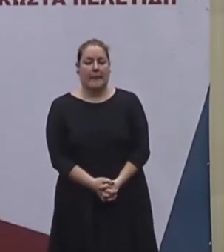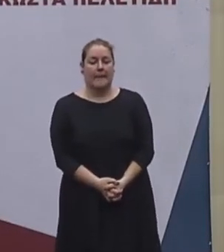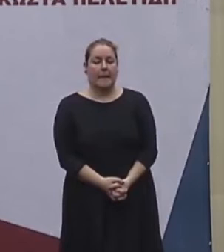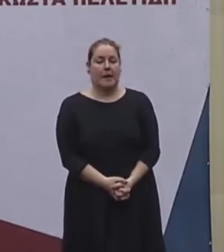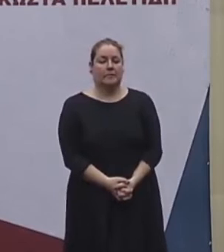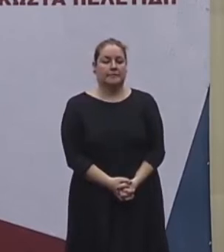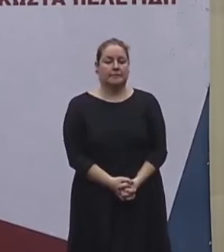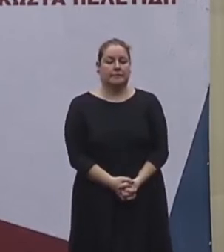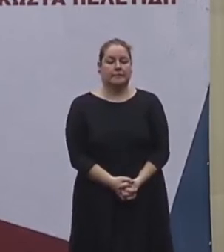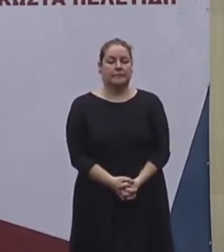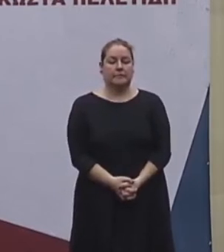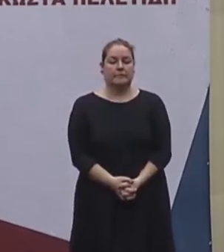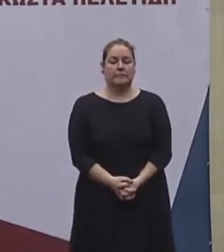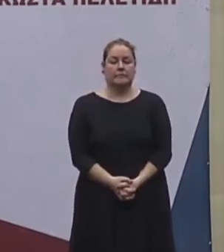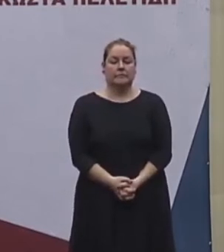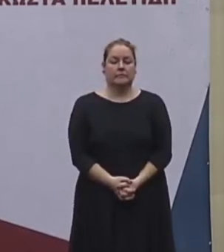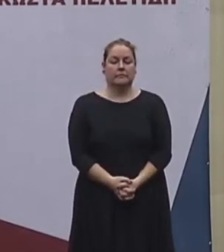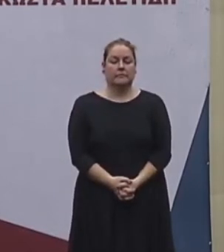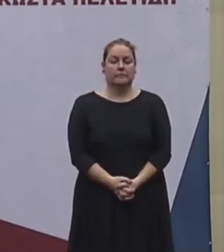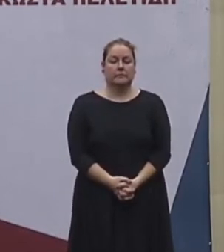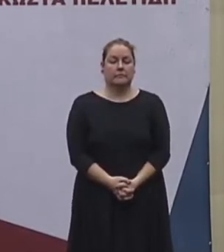Και ενώ η κυβέρνηση έχει αναλάβει